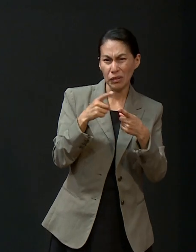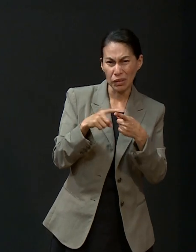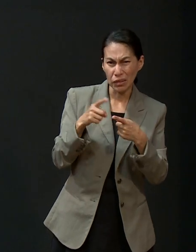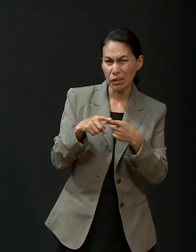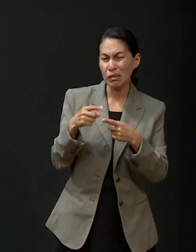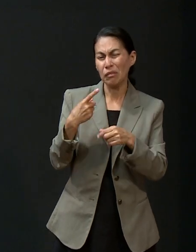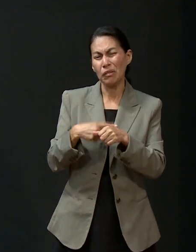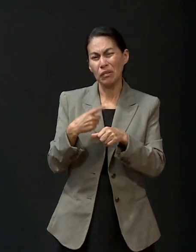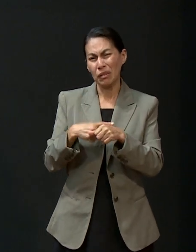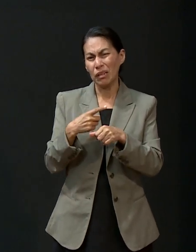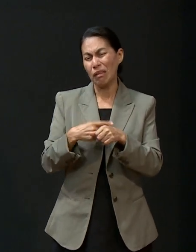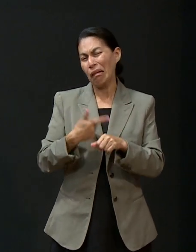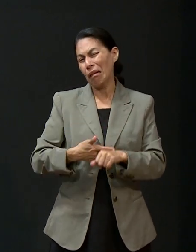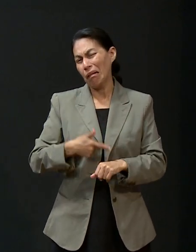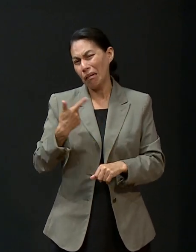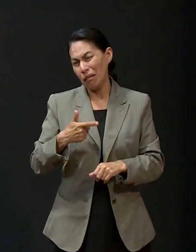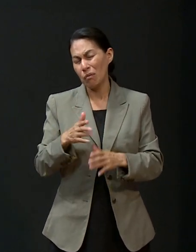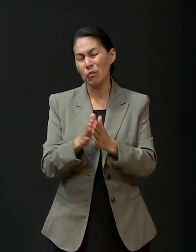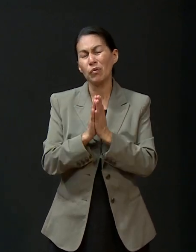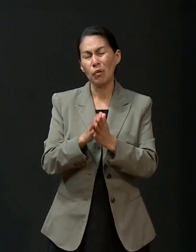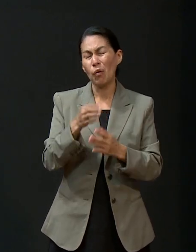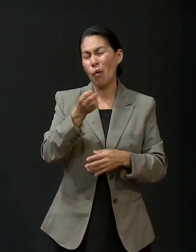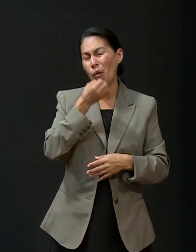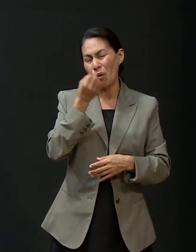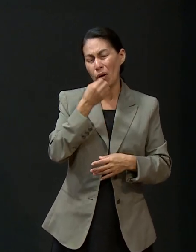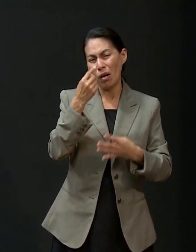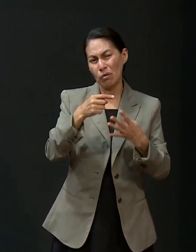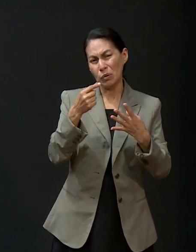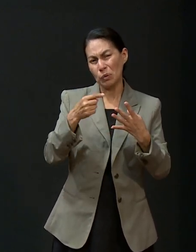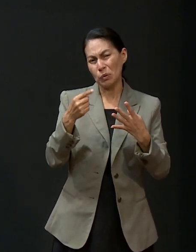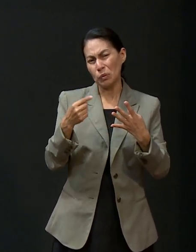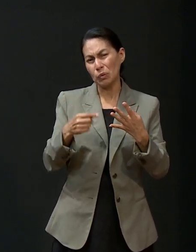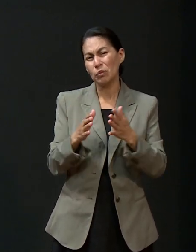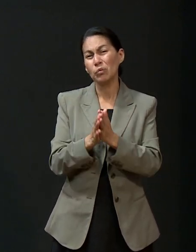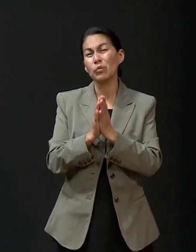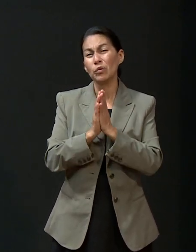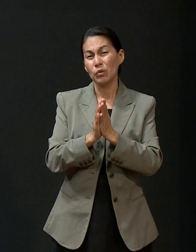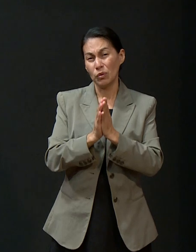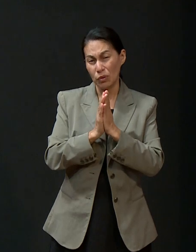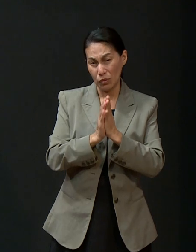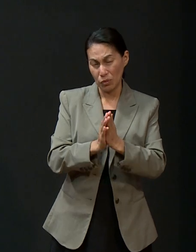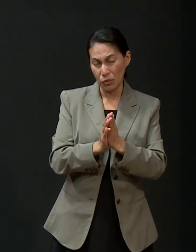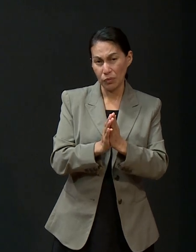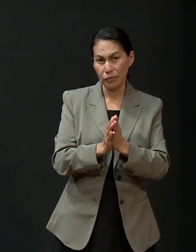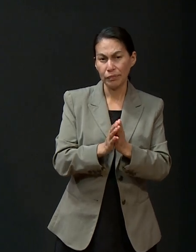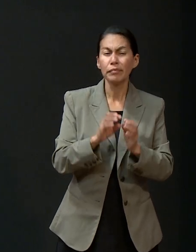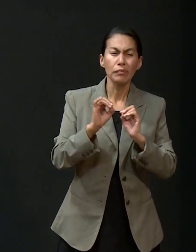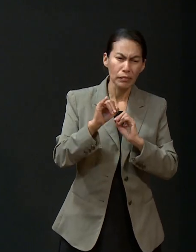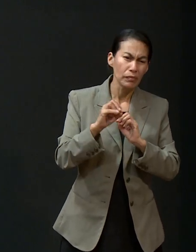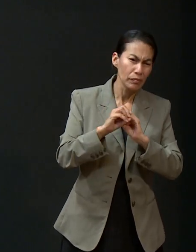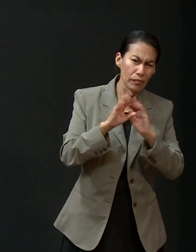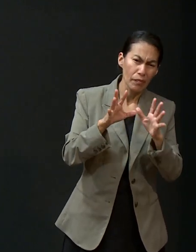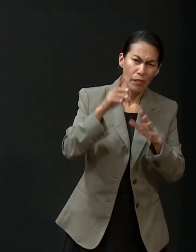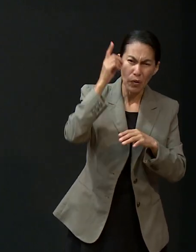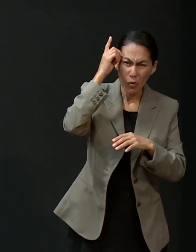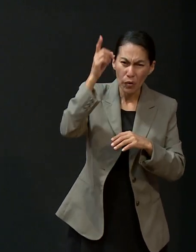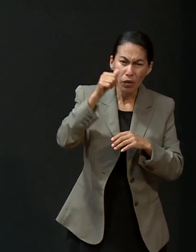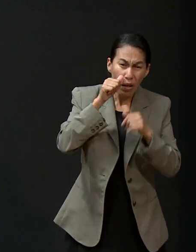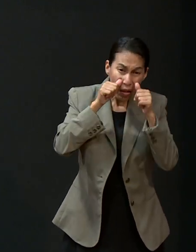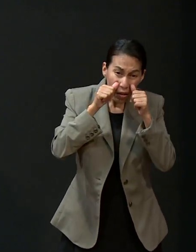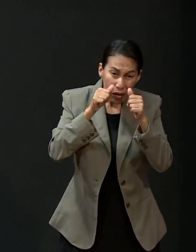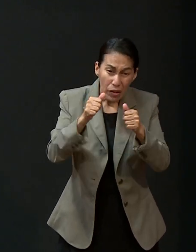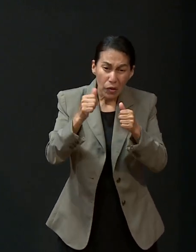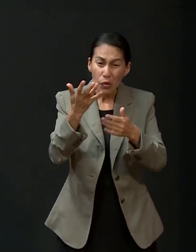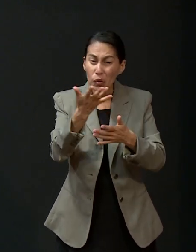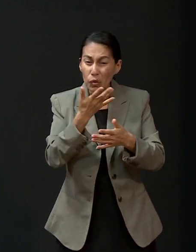Otra dolencia de patologías Y enfermedades Desde luego Dios Está al tanto